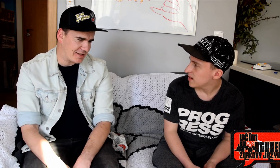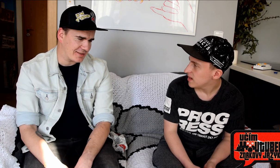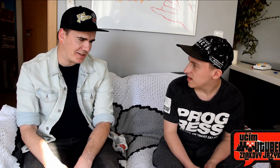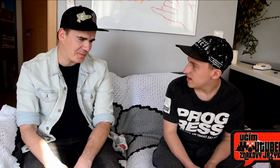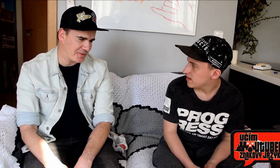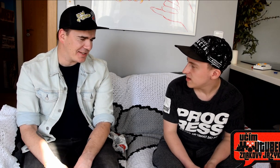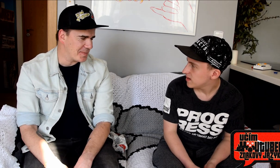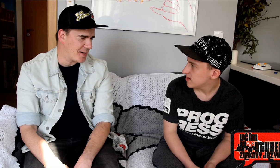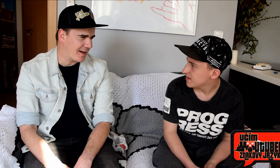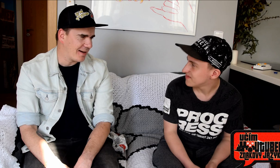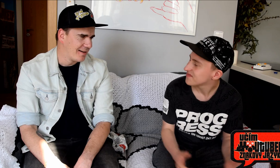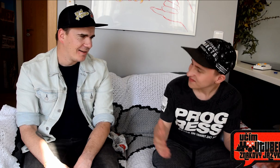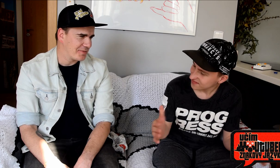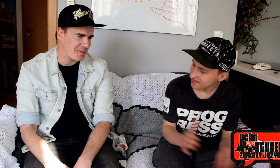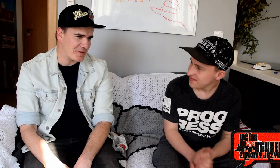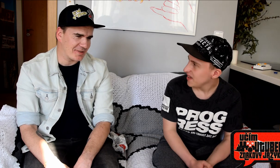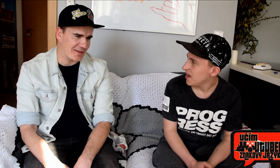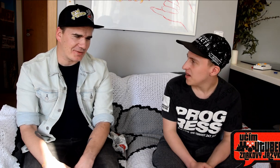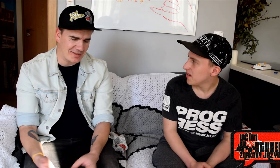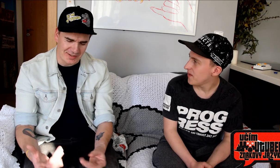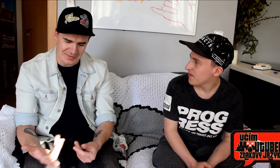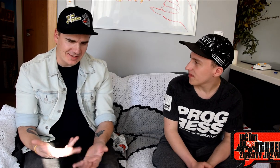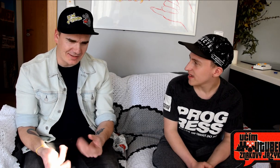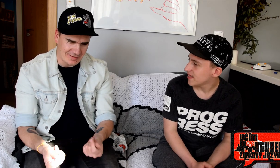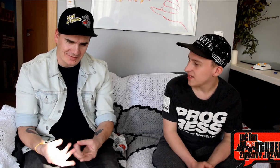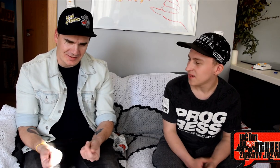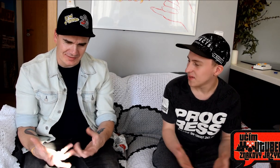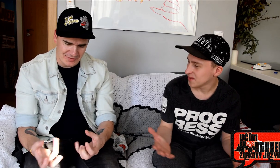teďka tady spolu sedíme a fakt mě za chvilku něco naučíš, no.